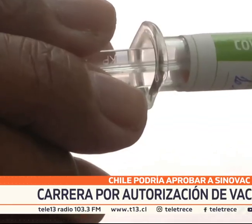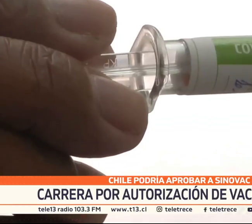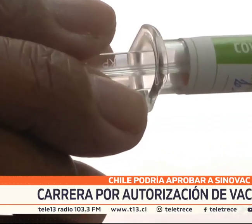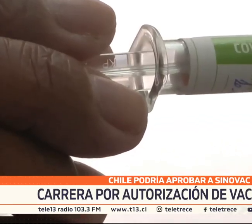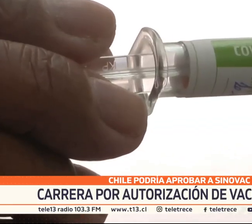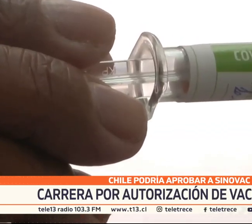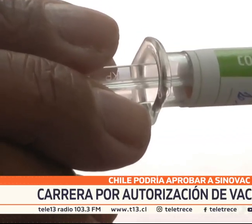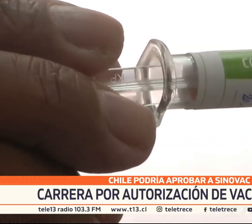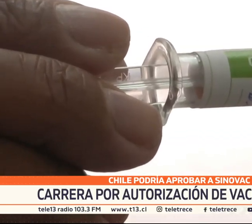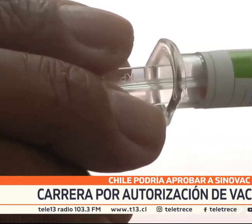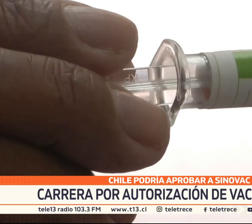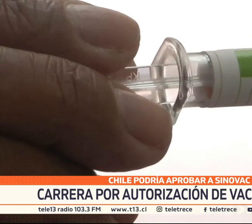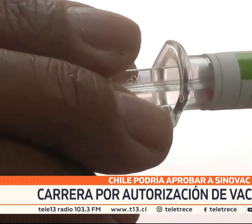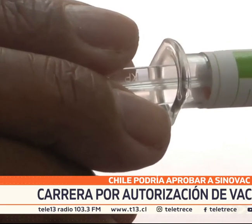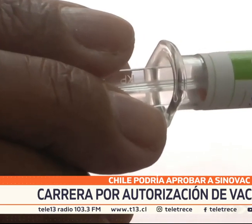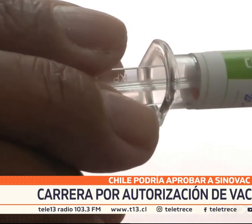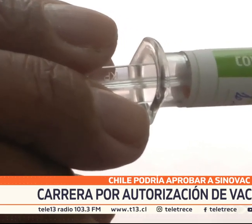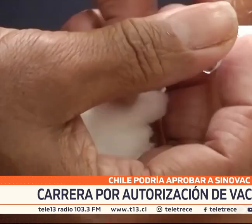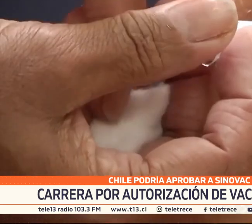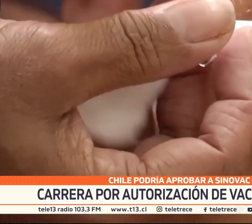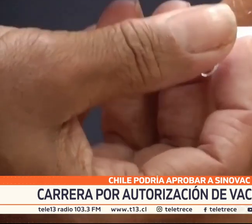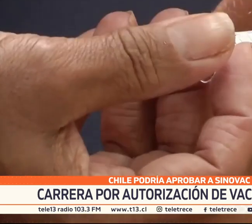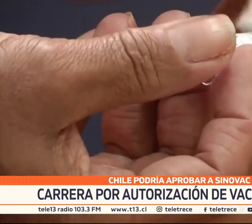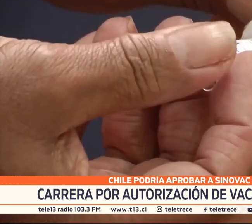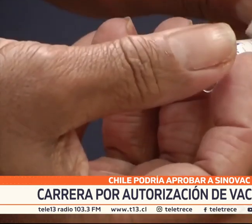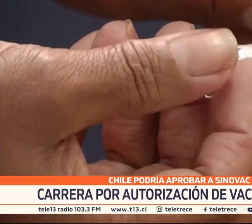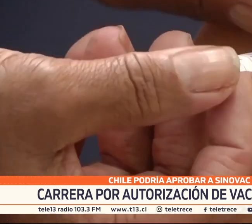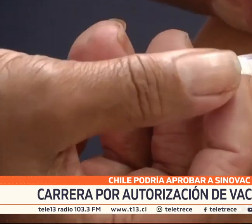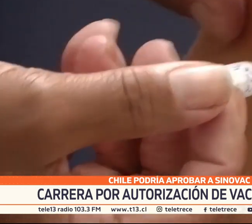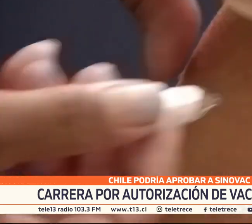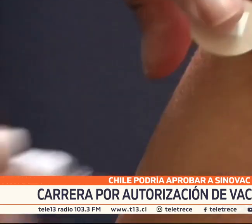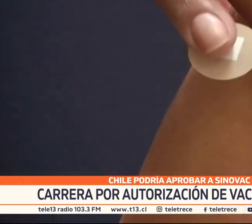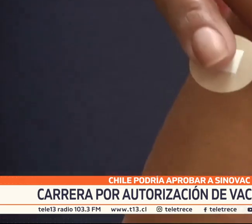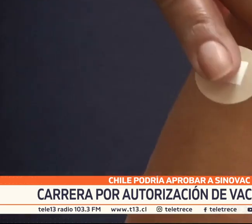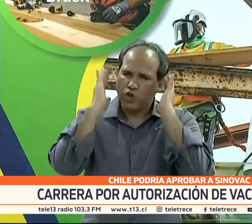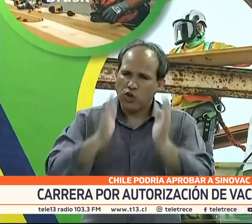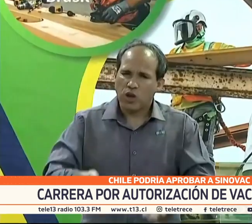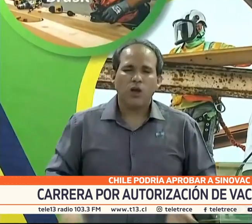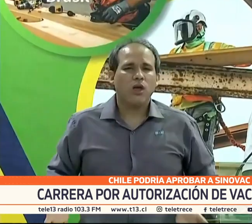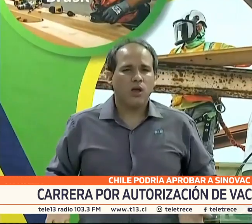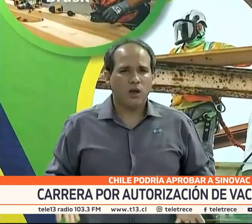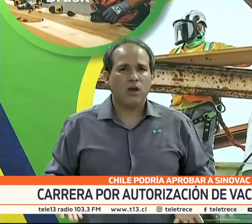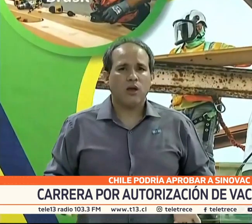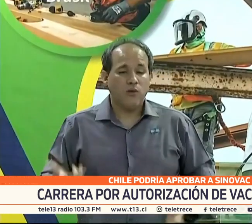recibirla primero bolsonaro cuestionó los posibles efectos colaterales